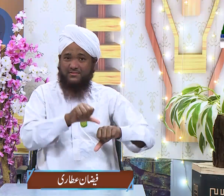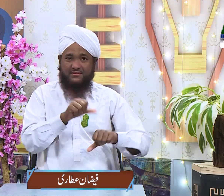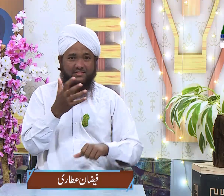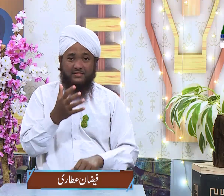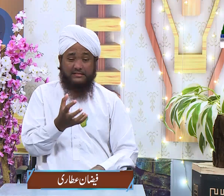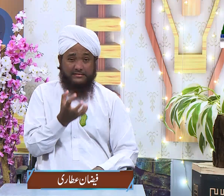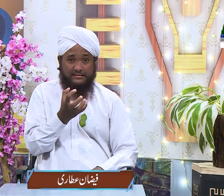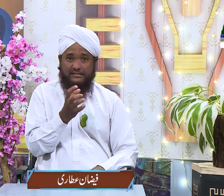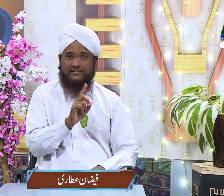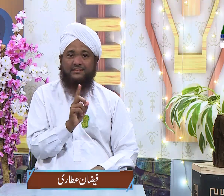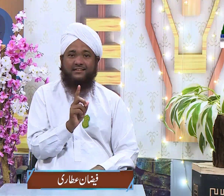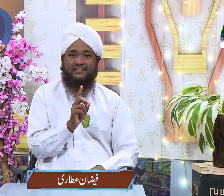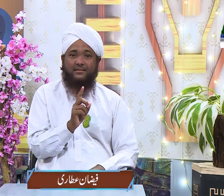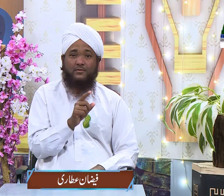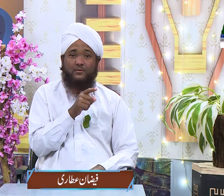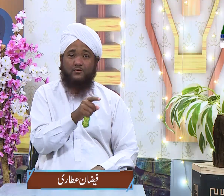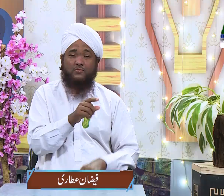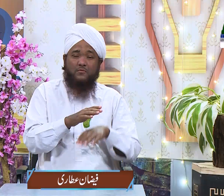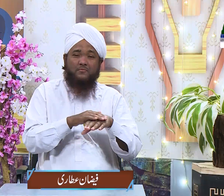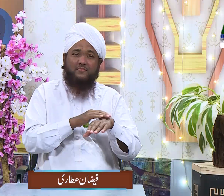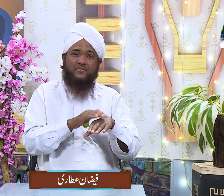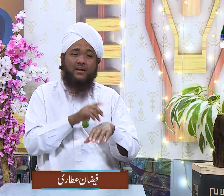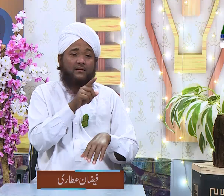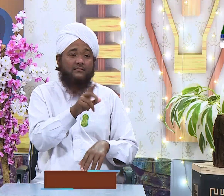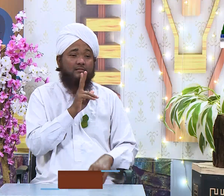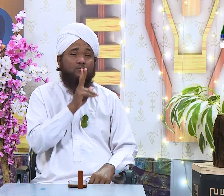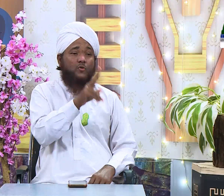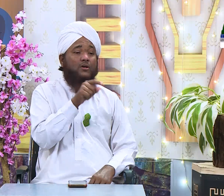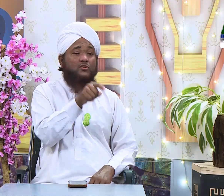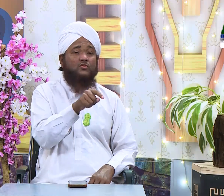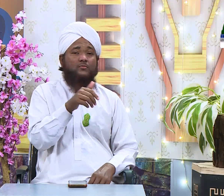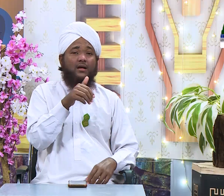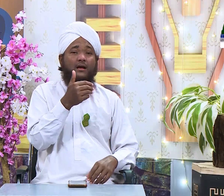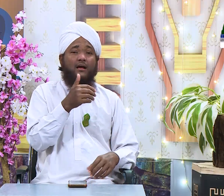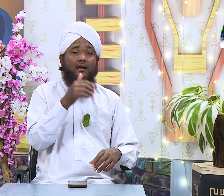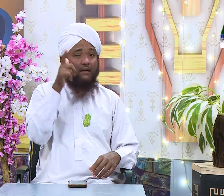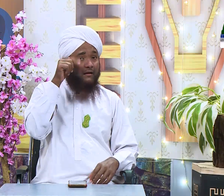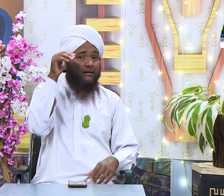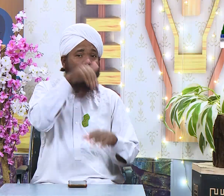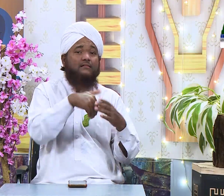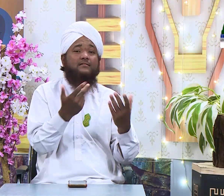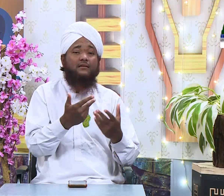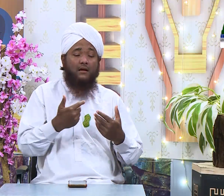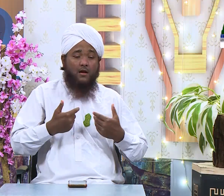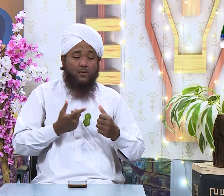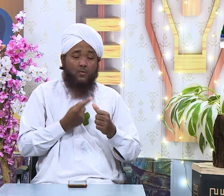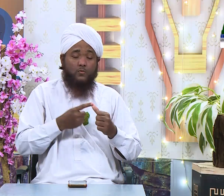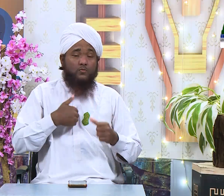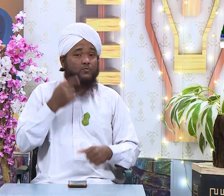رہے، بلکہ اس مجرم سے اس کا حال دریافت کر رہے ہیں کہ سمامہ تمہارا کیا حال ہے، اپنے بارے میں کیا گمان رکھتے ہو؟ تو سمامہ نے جواب